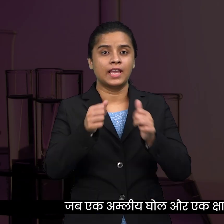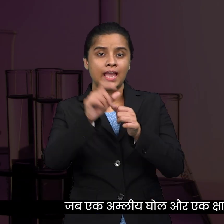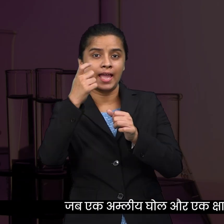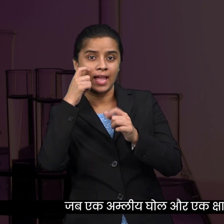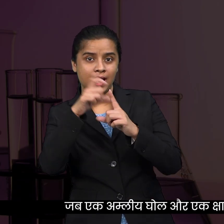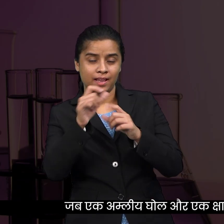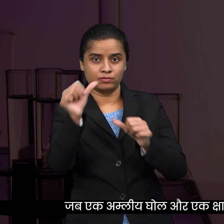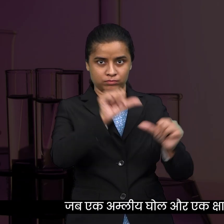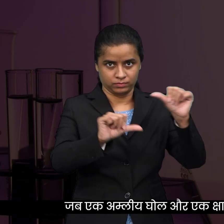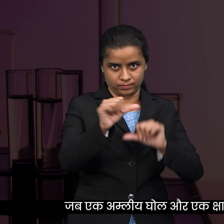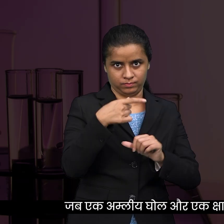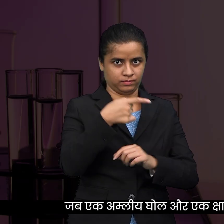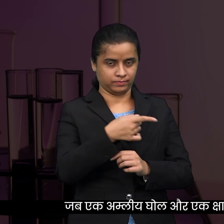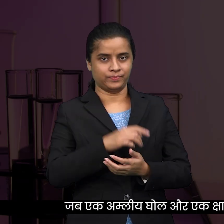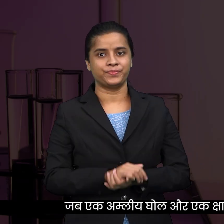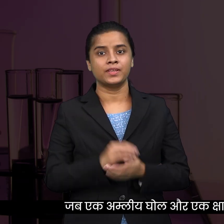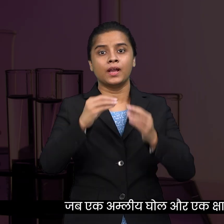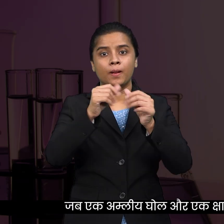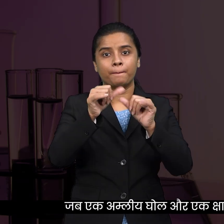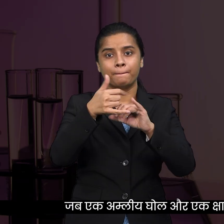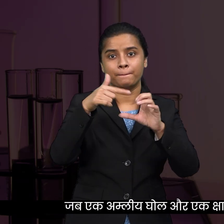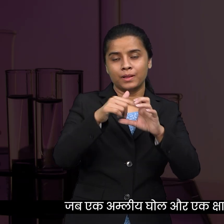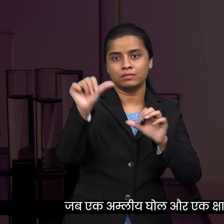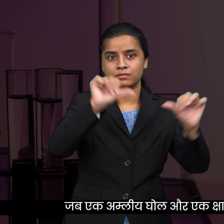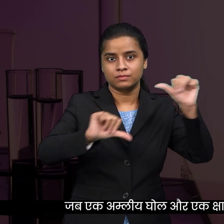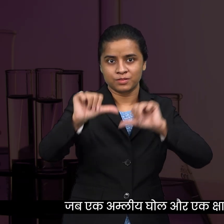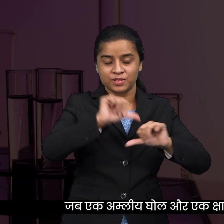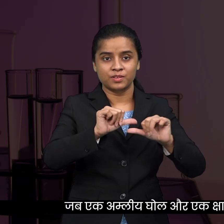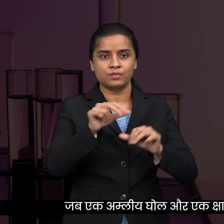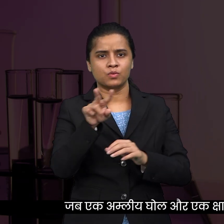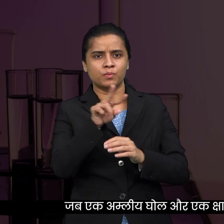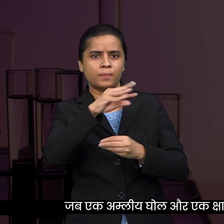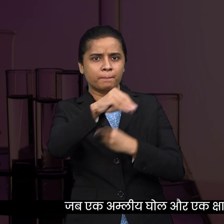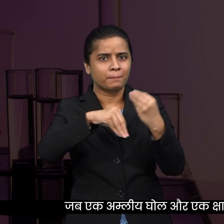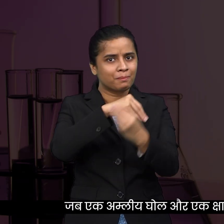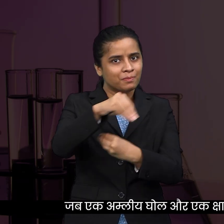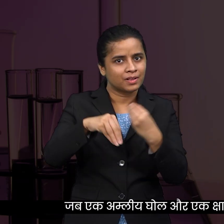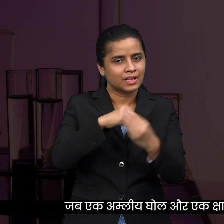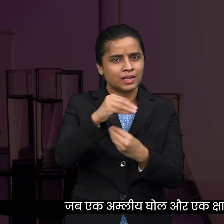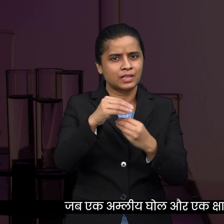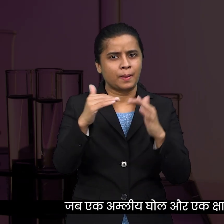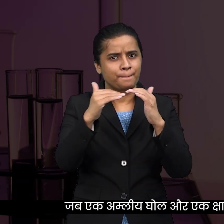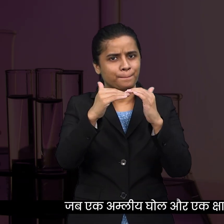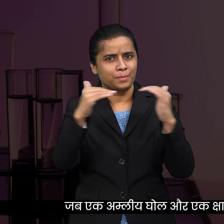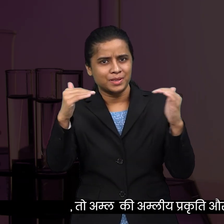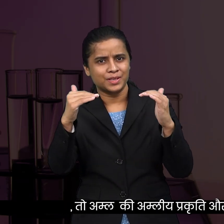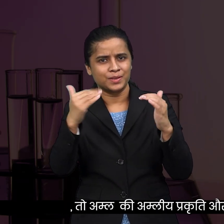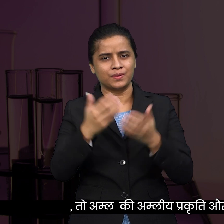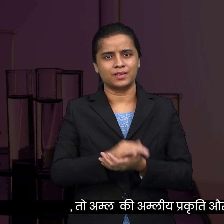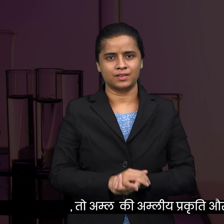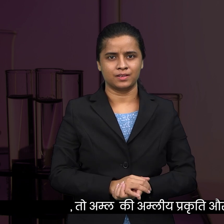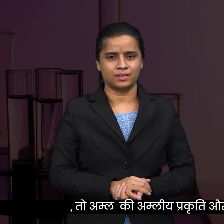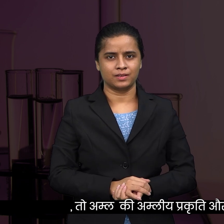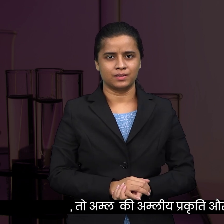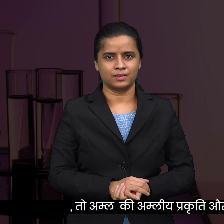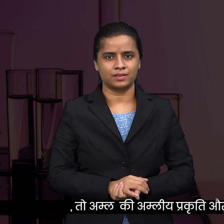एक अम्लीय घोल और एक क्षारीय घोल को उपयुक्त मात्रा में मिलाया जाता है तो अम्ल